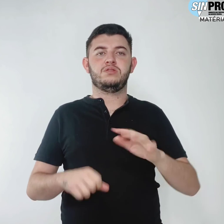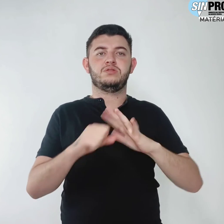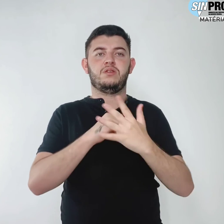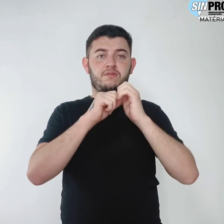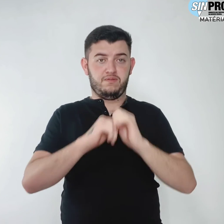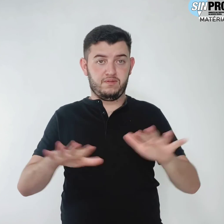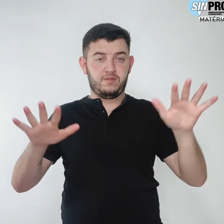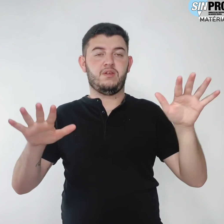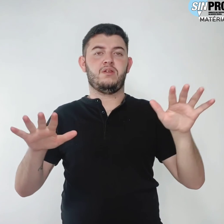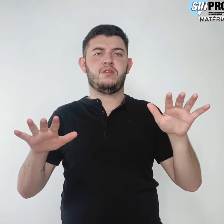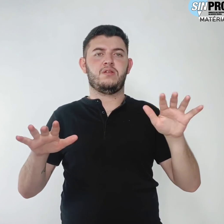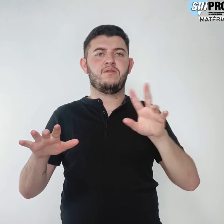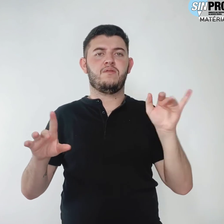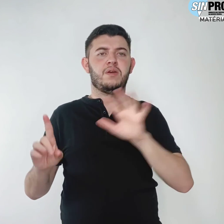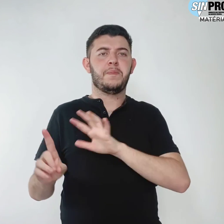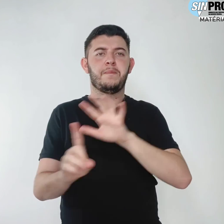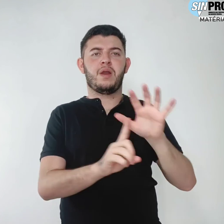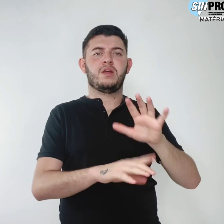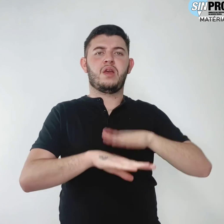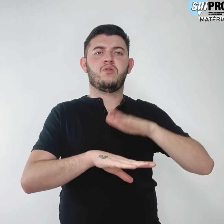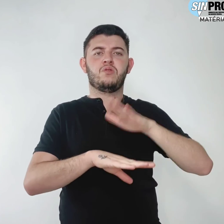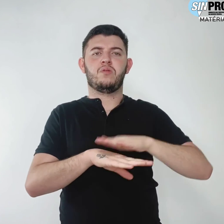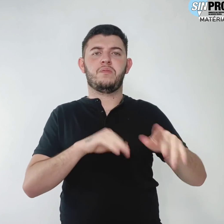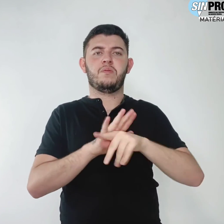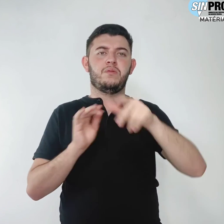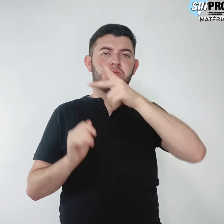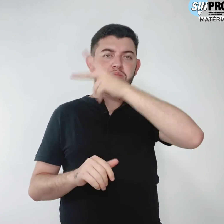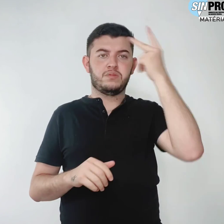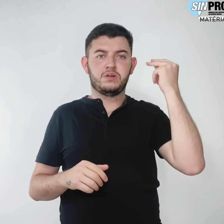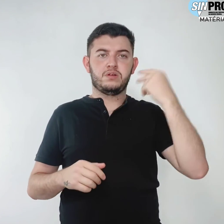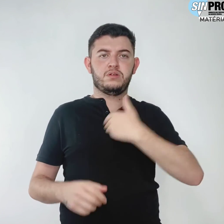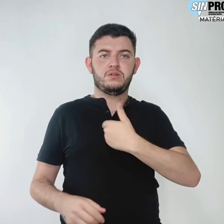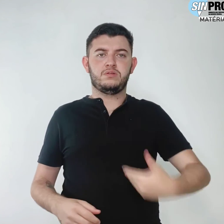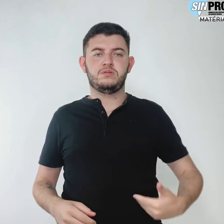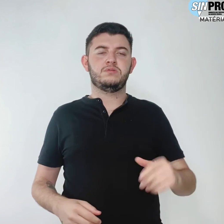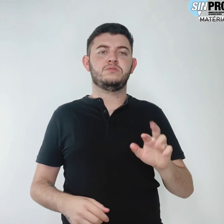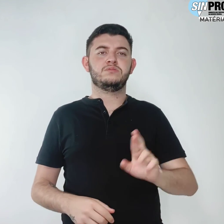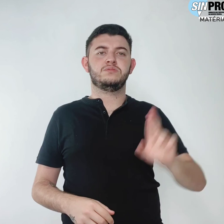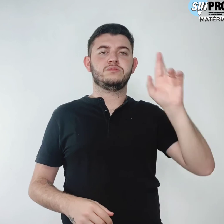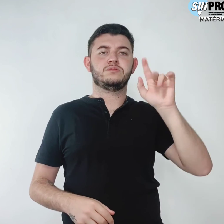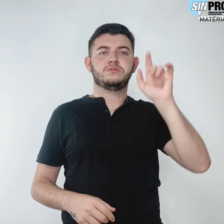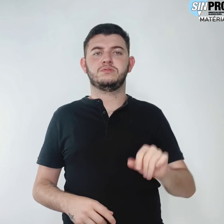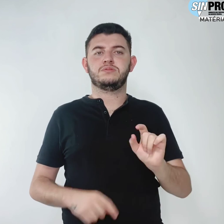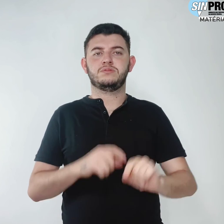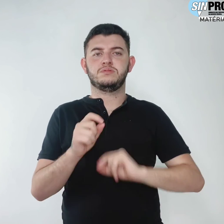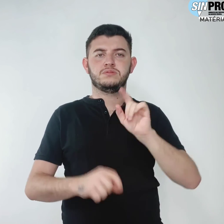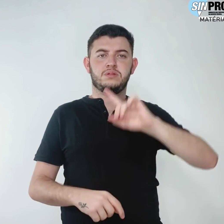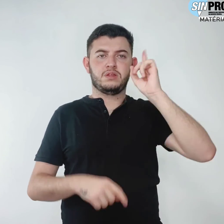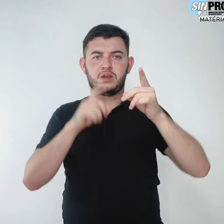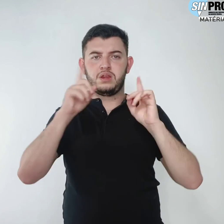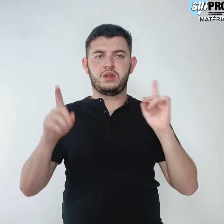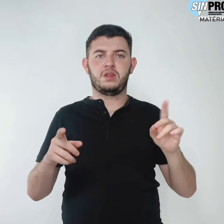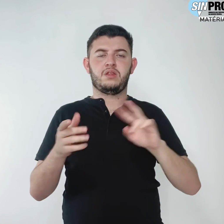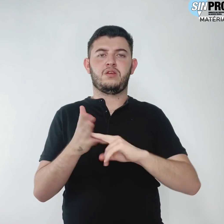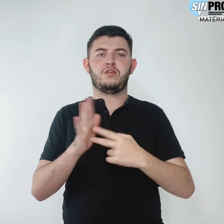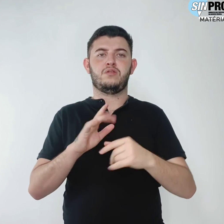contra a propagação do vírus. Vai impactar na autonomia de prefeitos e governadores na decretação